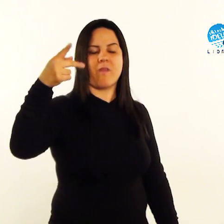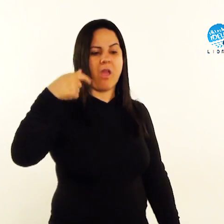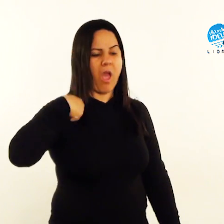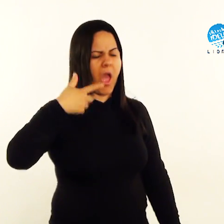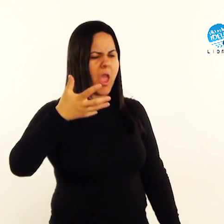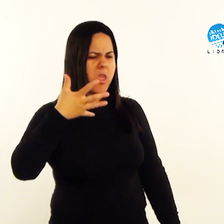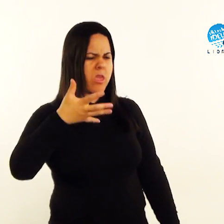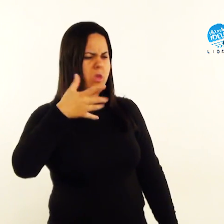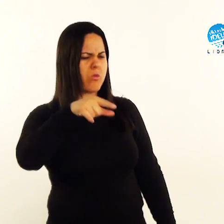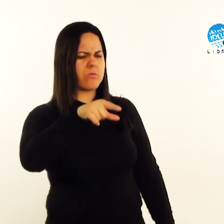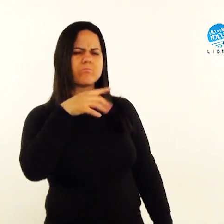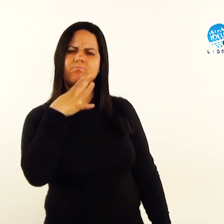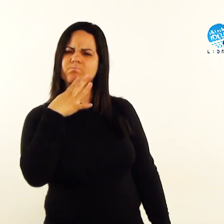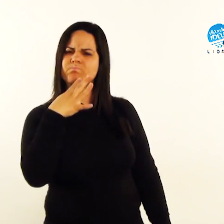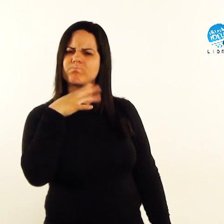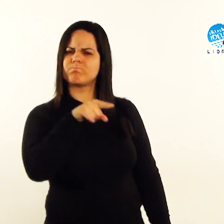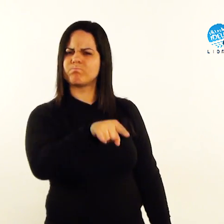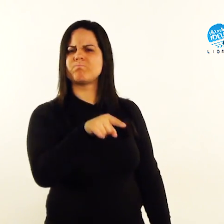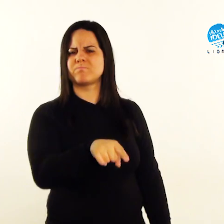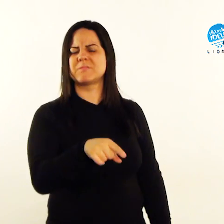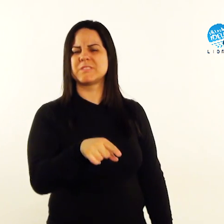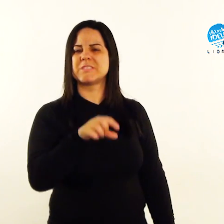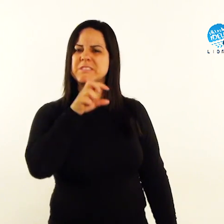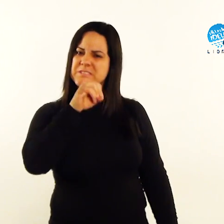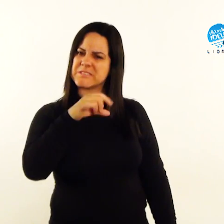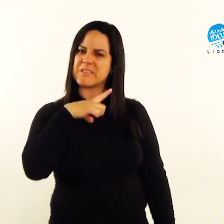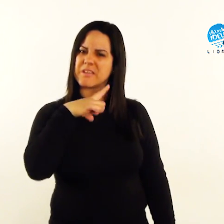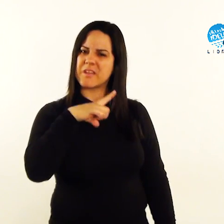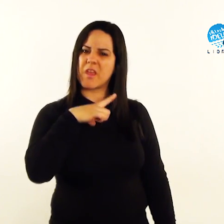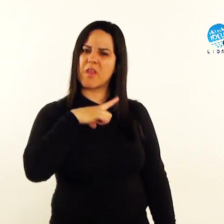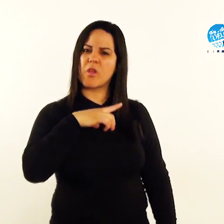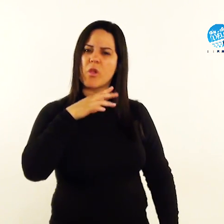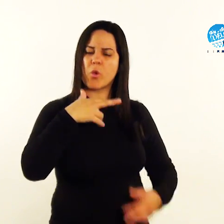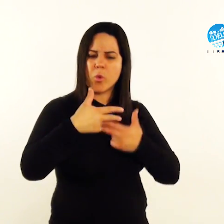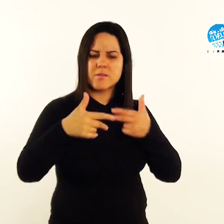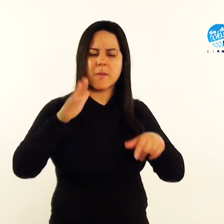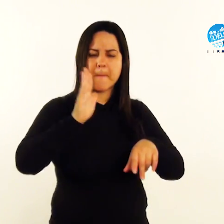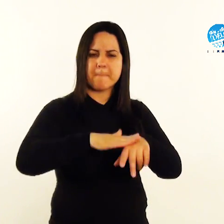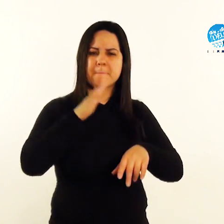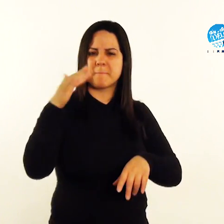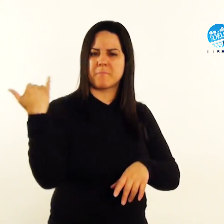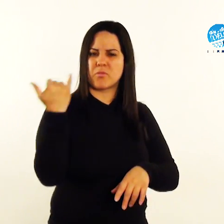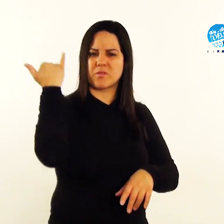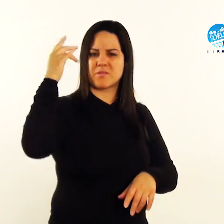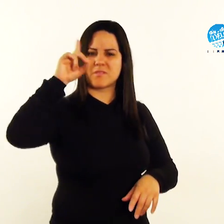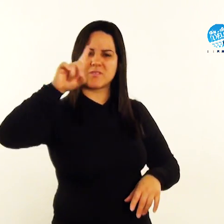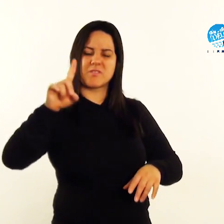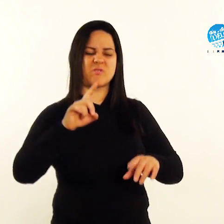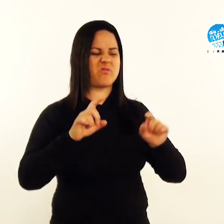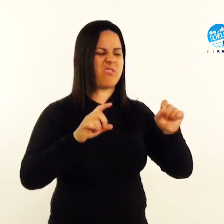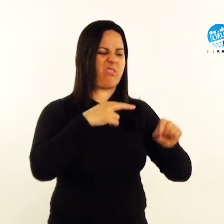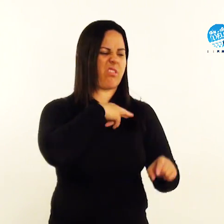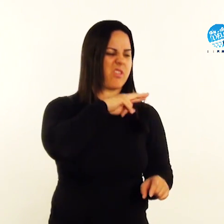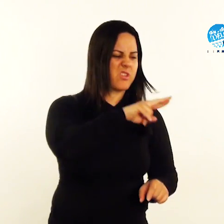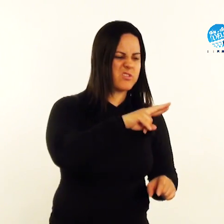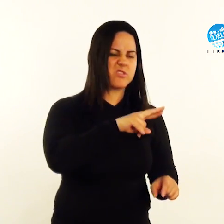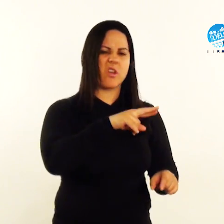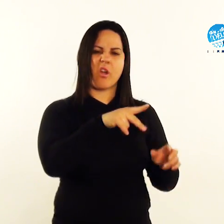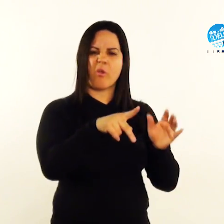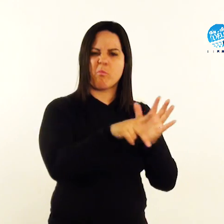eu quero isso. Se tem alguma coisa mais de Deus do que religiosidade dos escribas